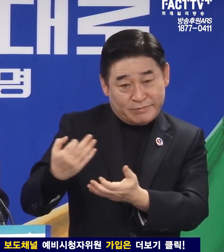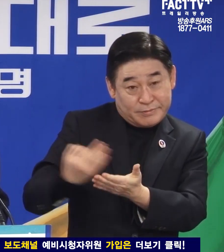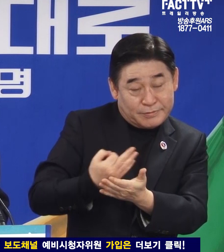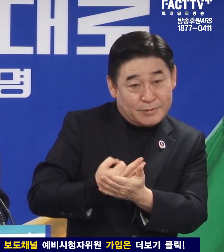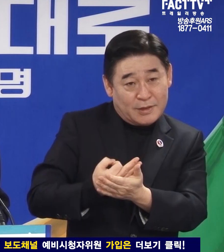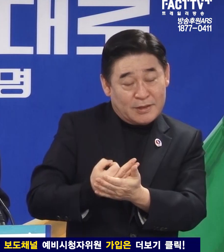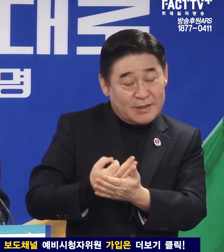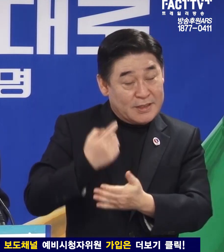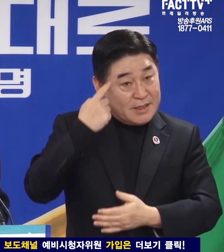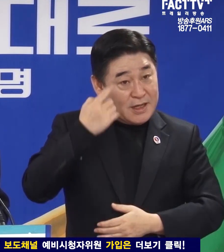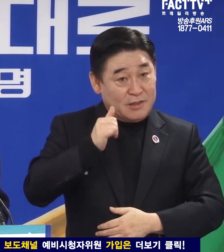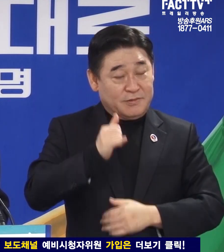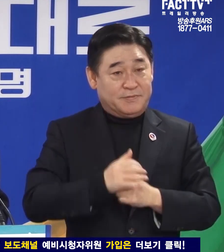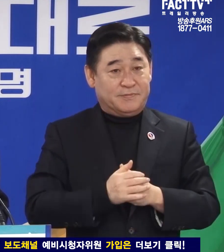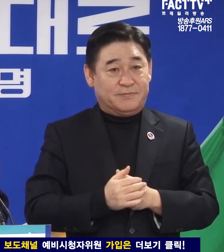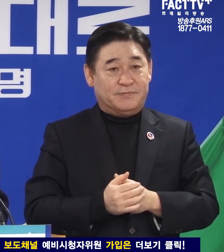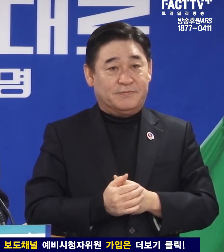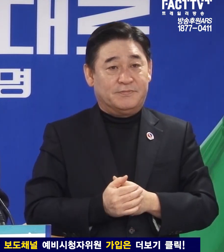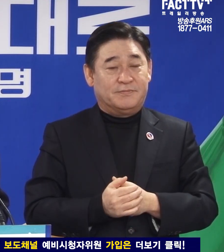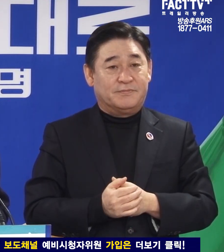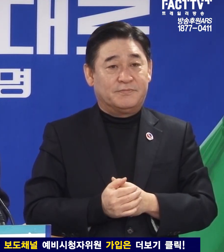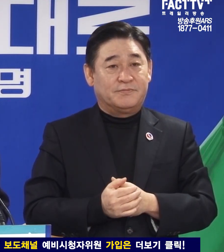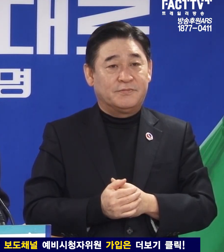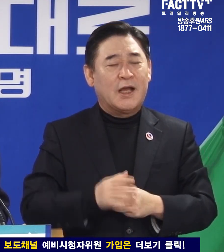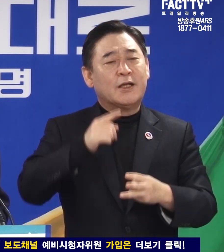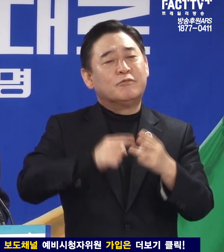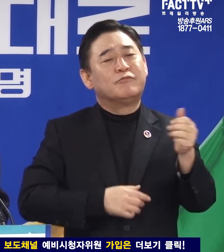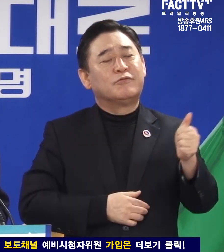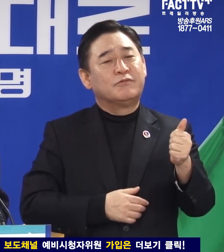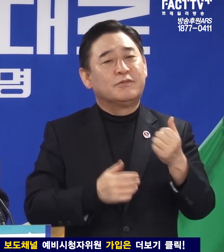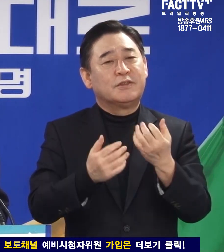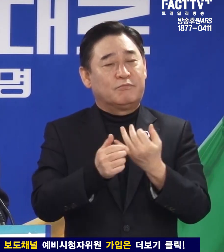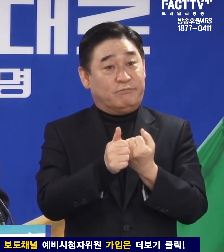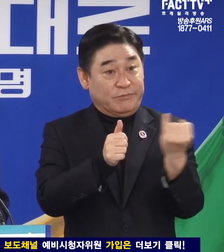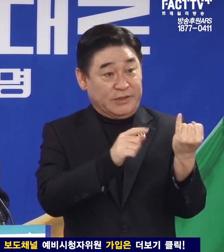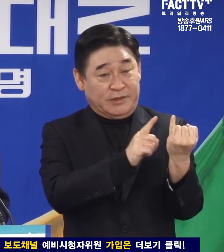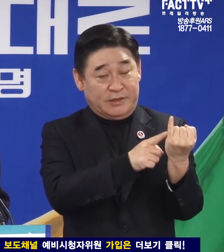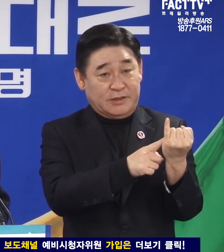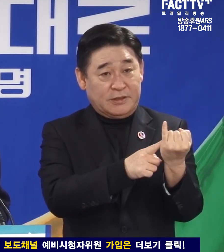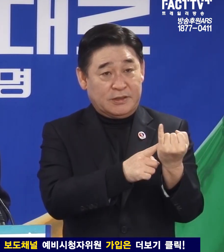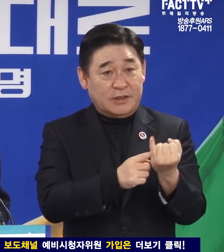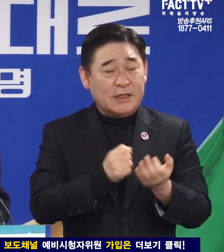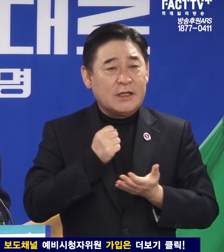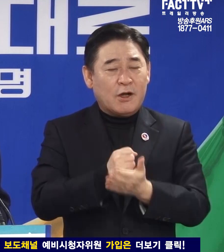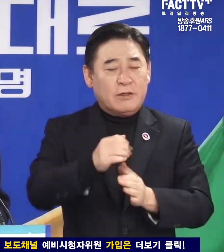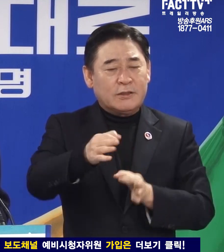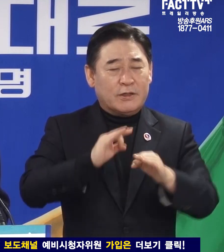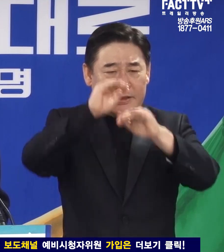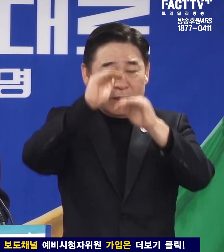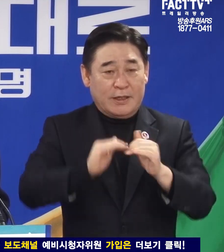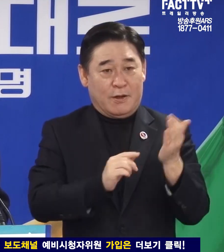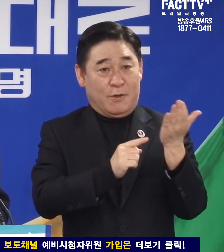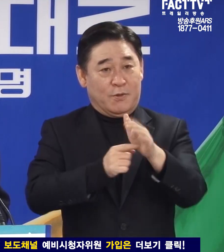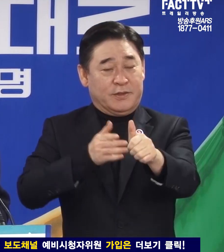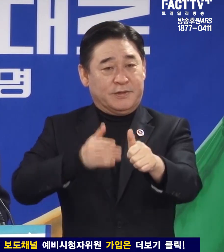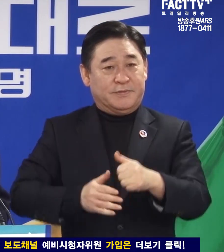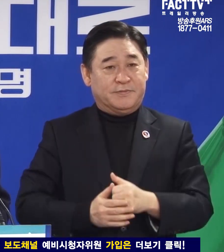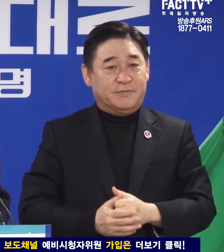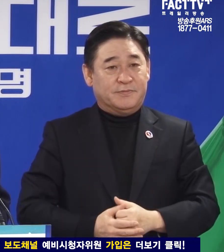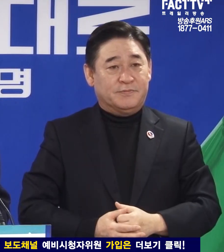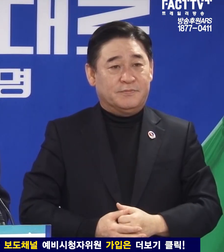벌어들인 돈이라고 추정할 수밖에 없습니다. 윤석열 후보와 김건희 씨는 계좌 거래 내역을 당장 공개해야 합니다.